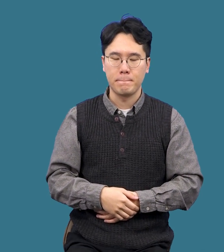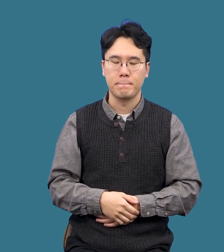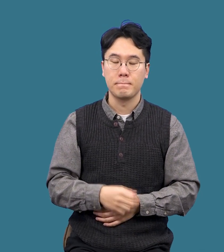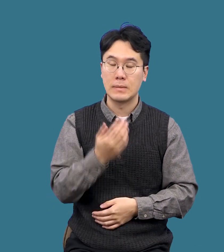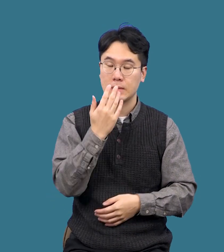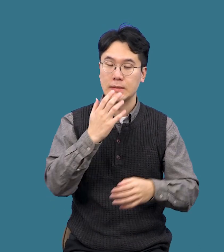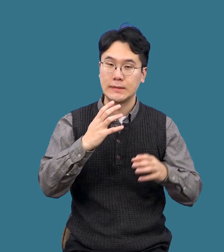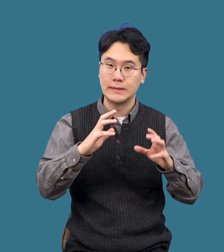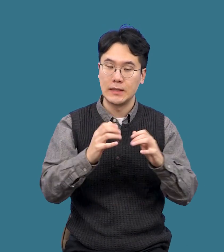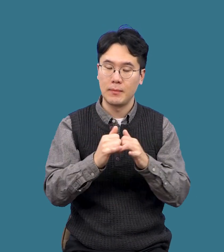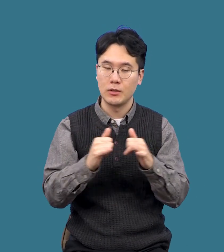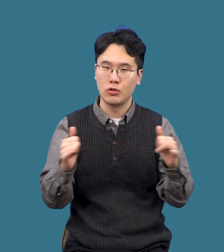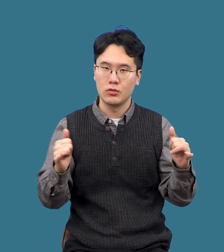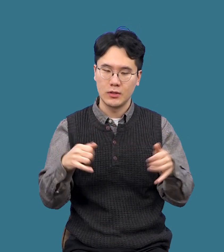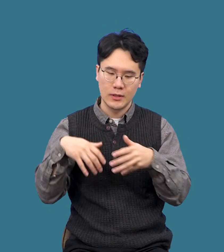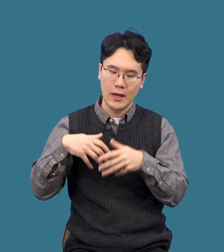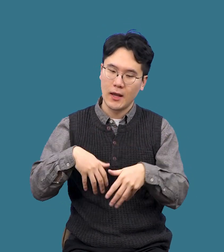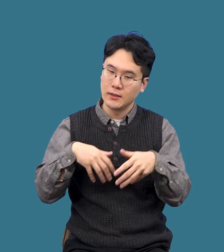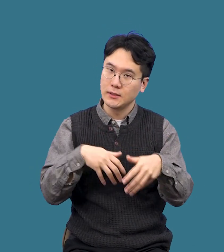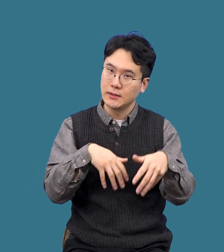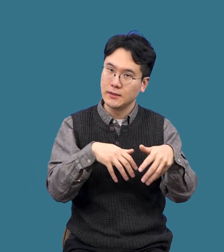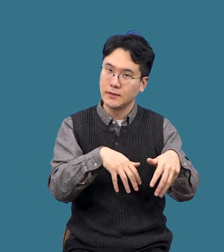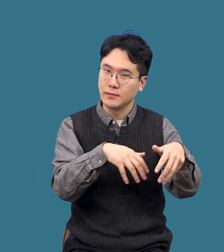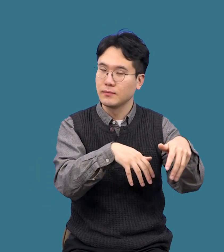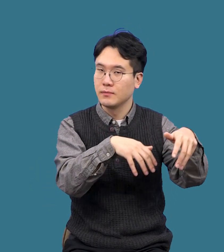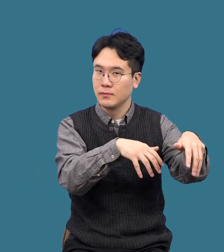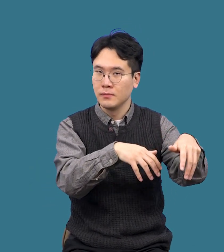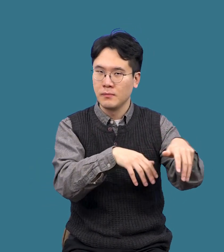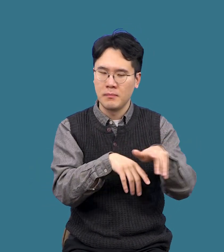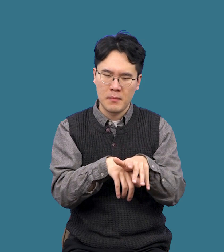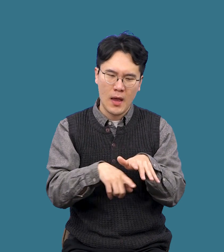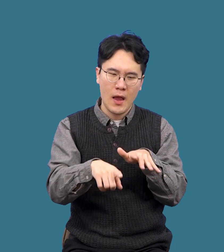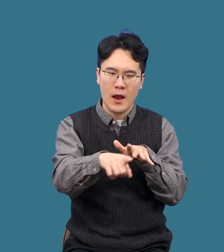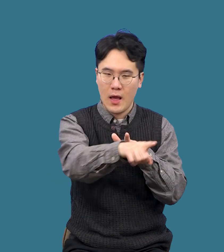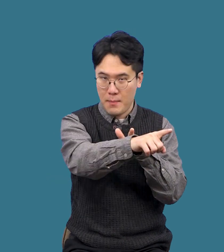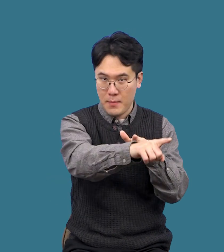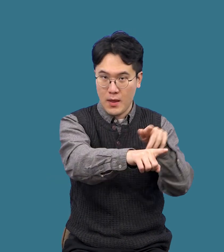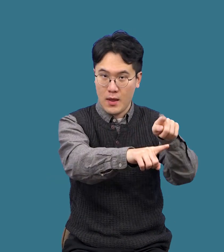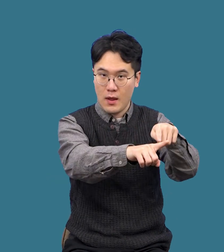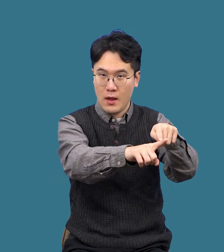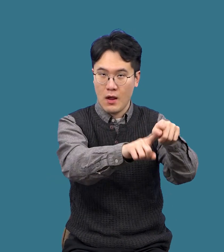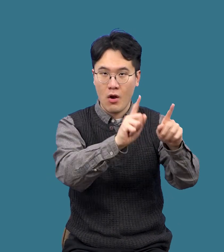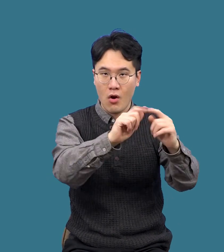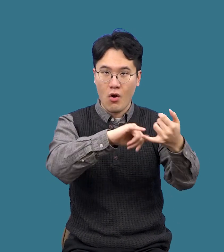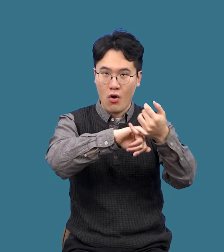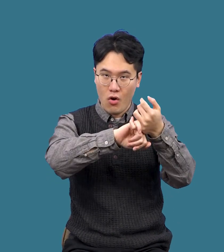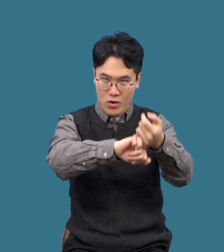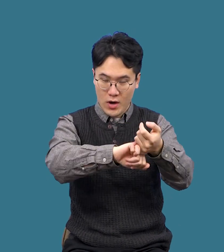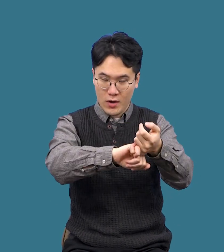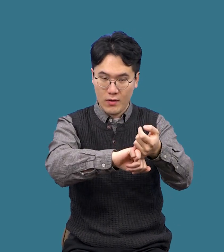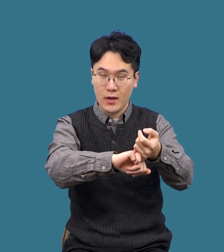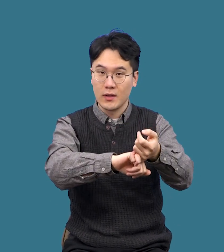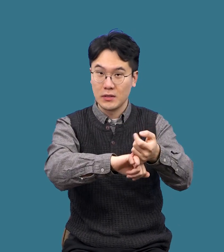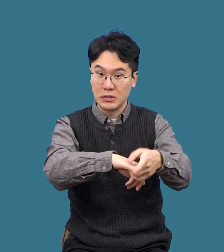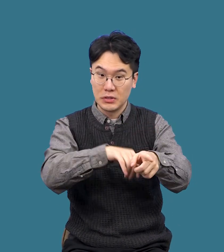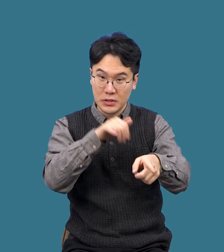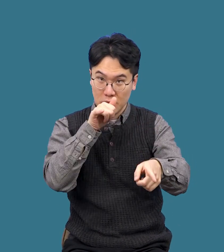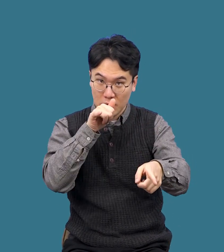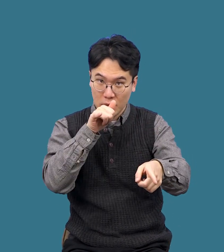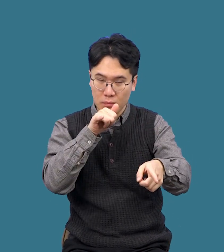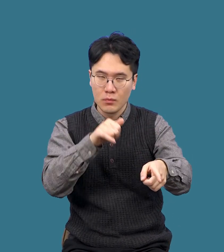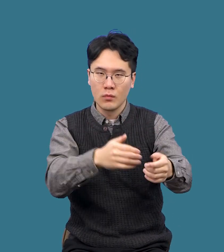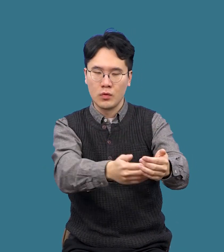그 대열 맨 앞에 언약궤가 설 경우에 언약궤와 백성들 사이에는 상당한